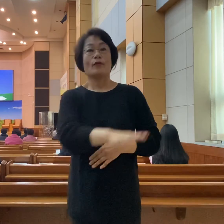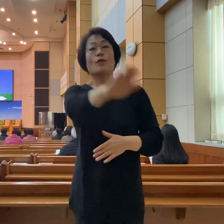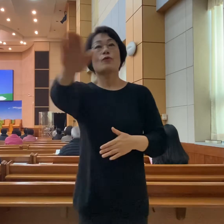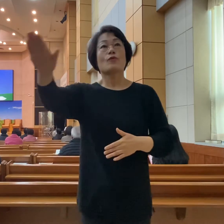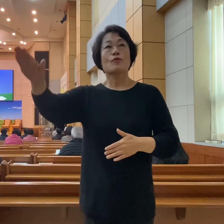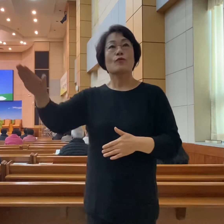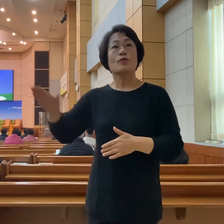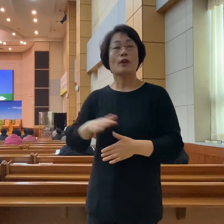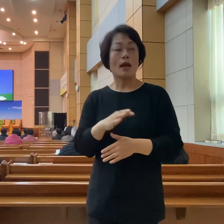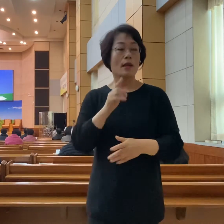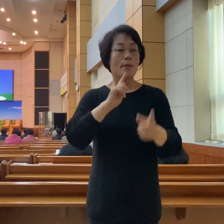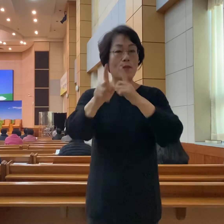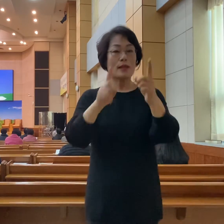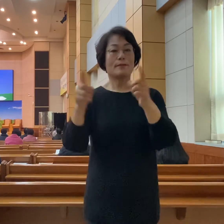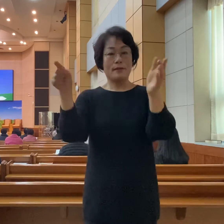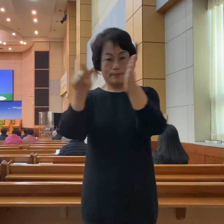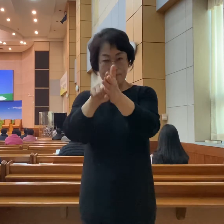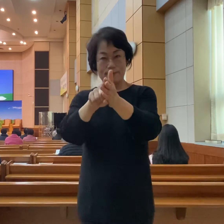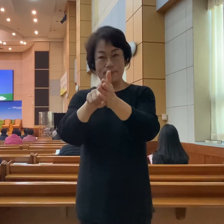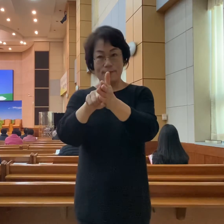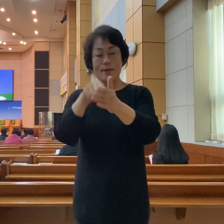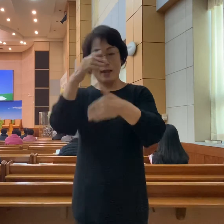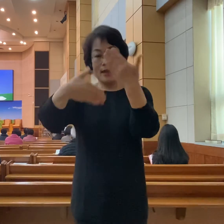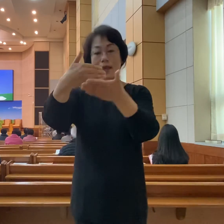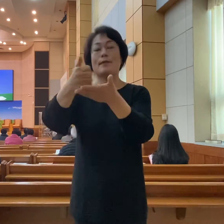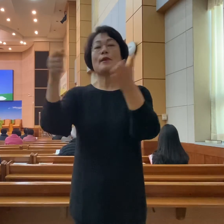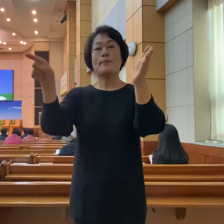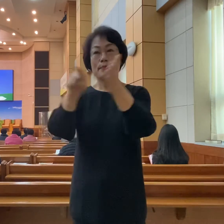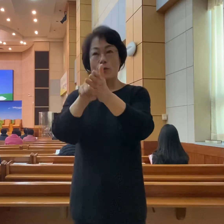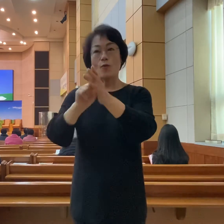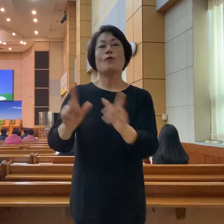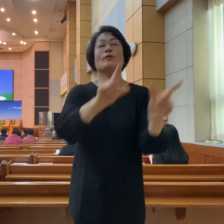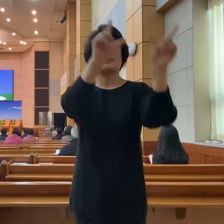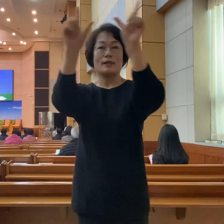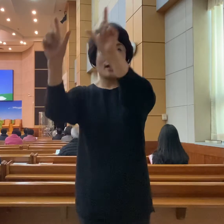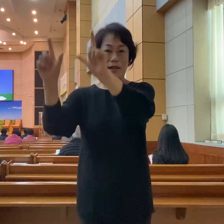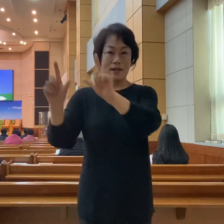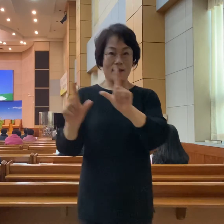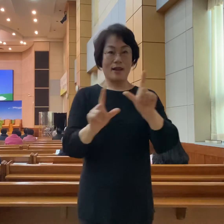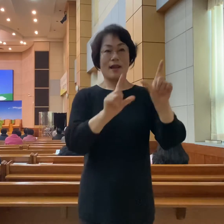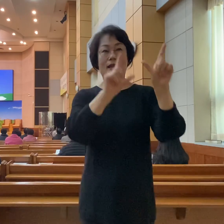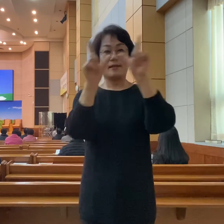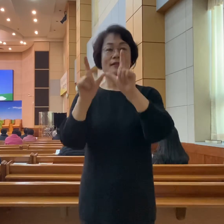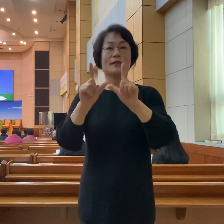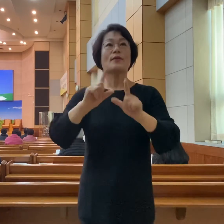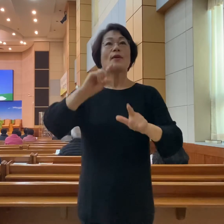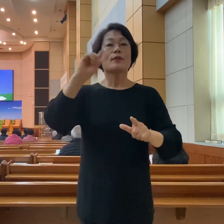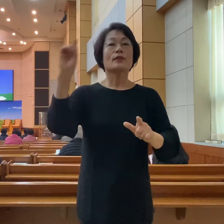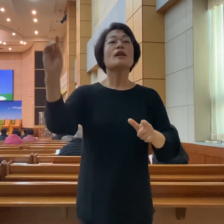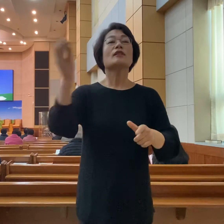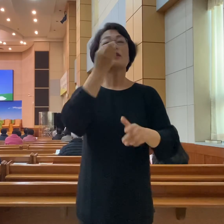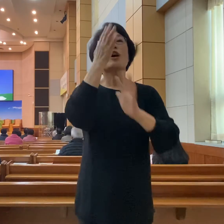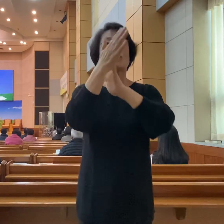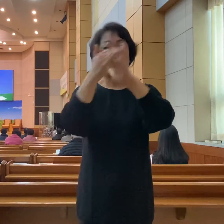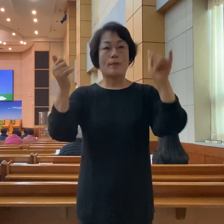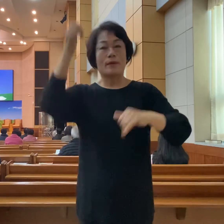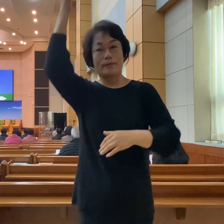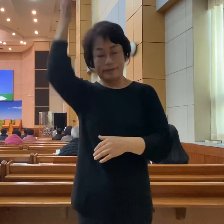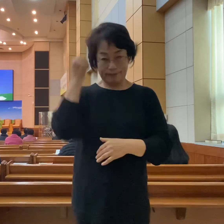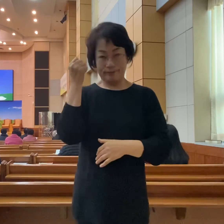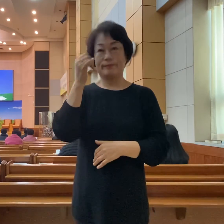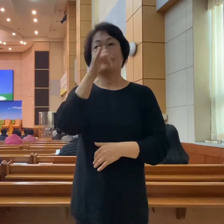우리가 이 말씀을 믿고 이 하나님을 믿고 살아가는 그런 성도라는 것을 기억해야